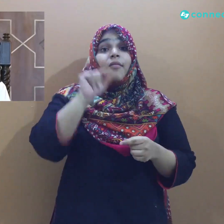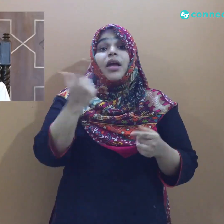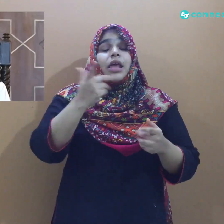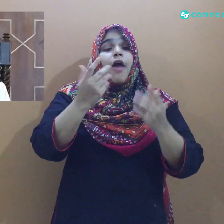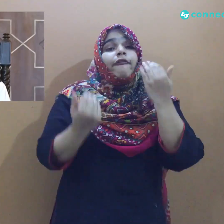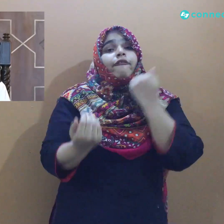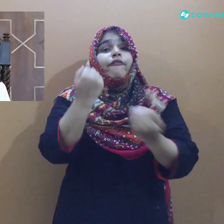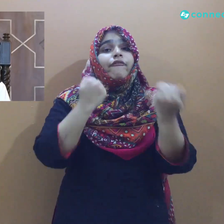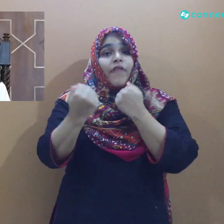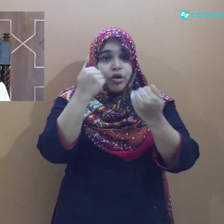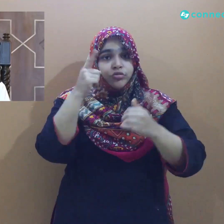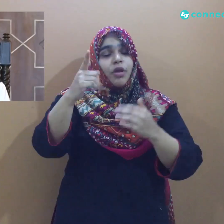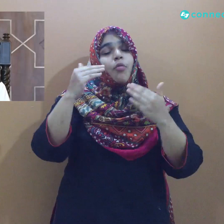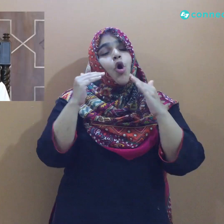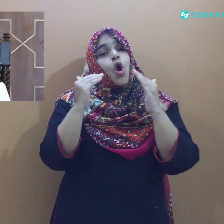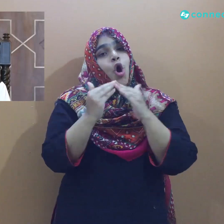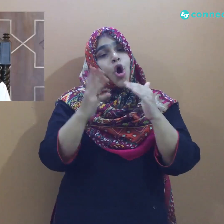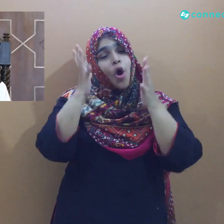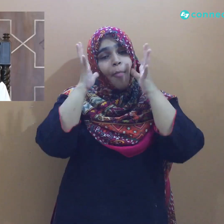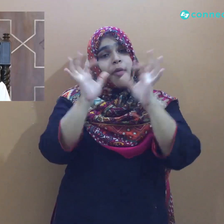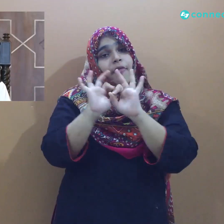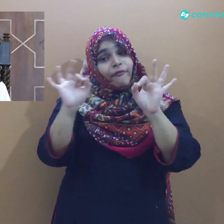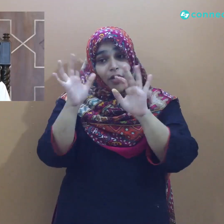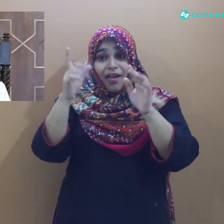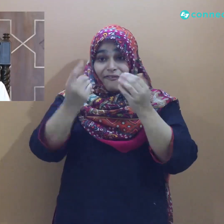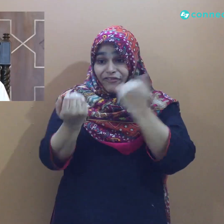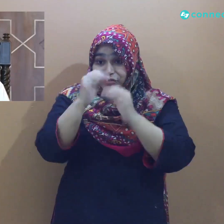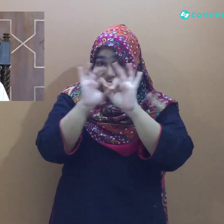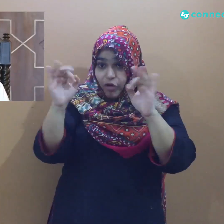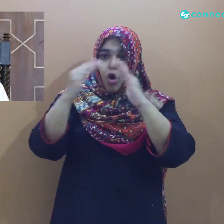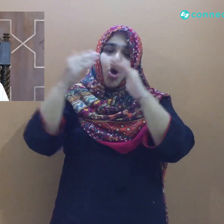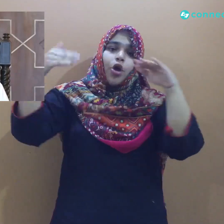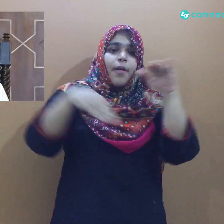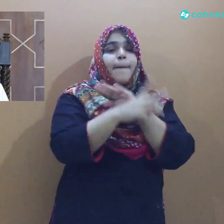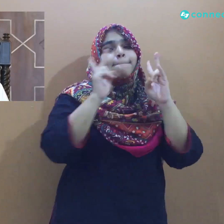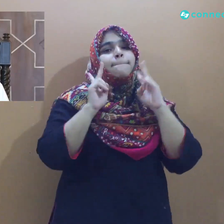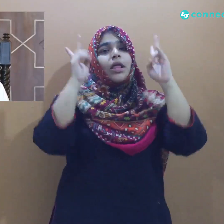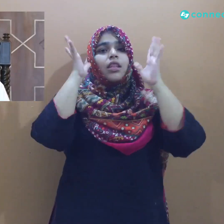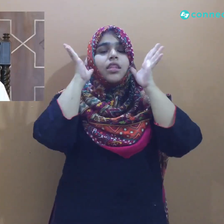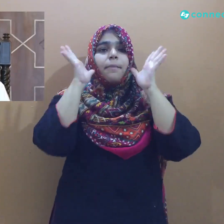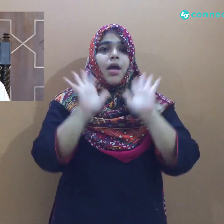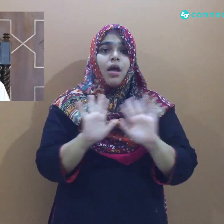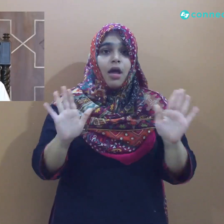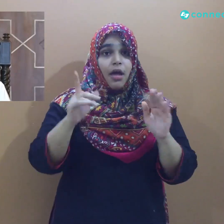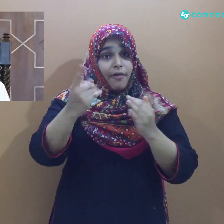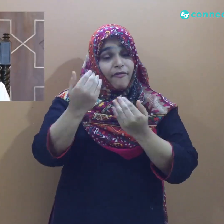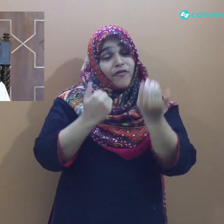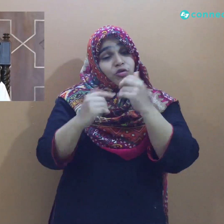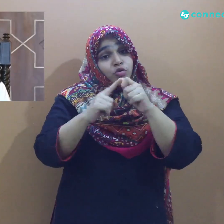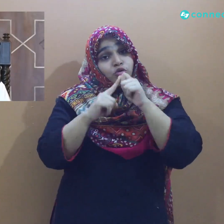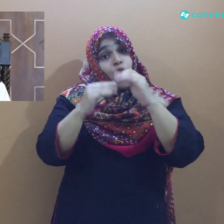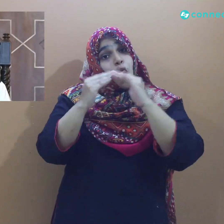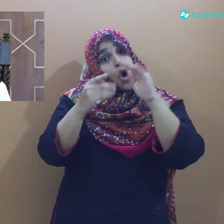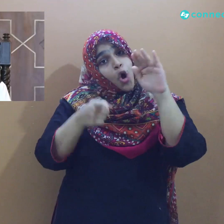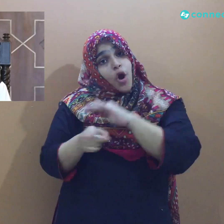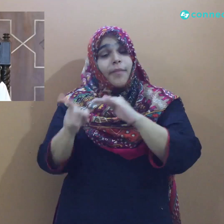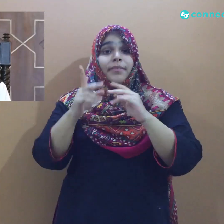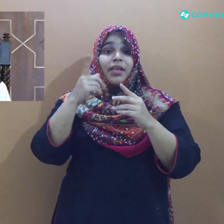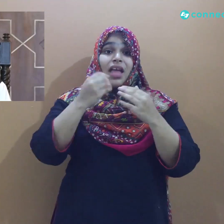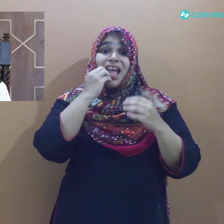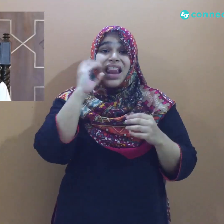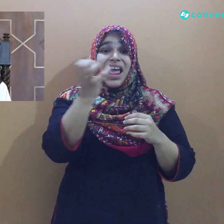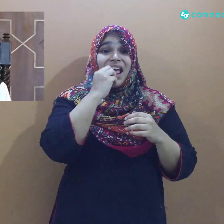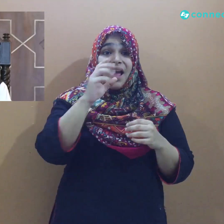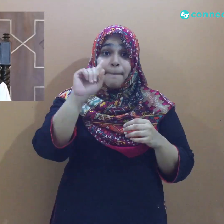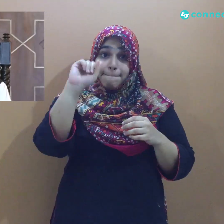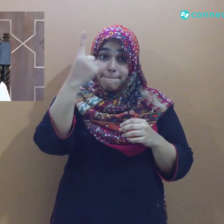سے کر کے مسجد تشریف لائیں، ہاتھ صابن سے 20 سیکنڈ ضرور دھو کر آئیں۔ یہ تو ہر